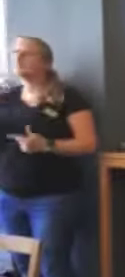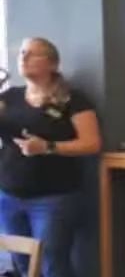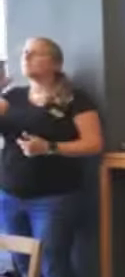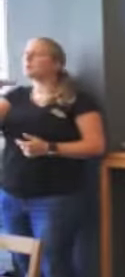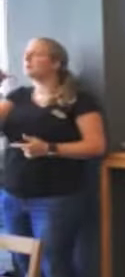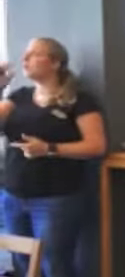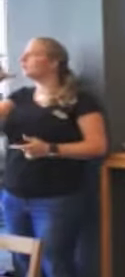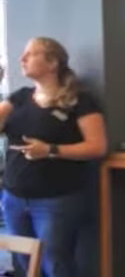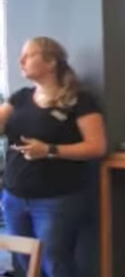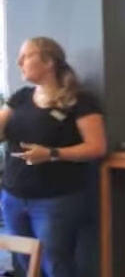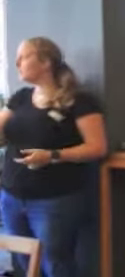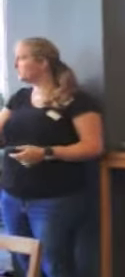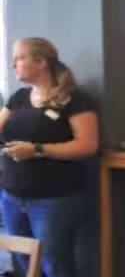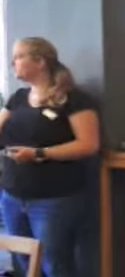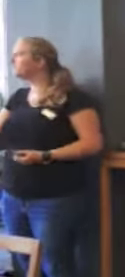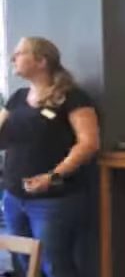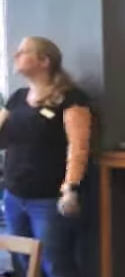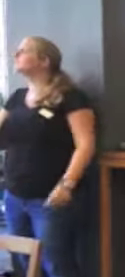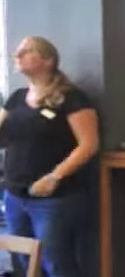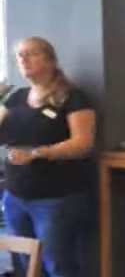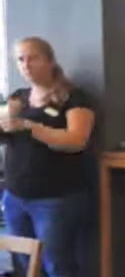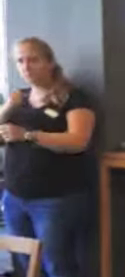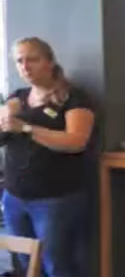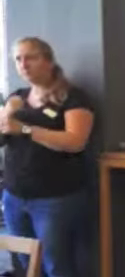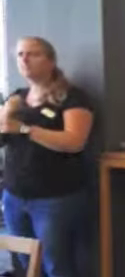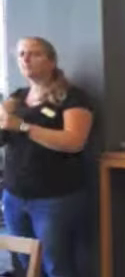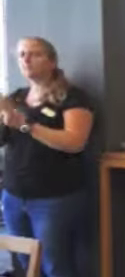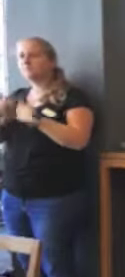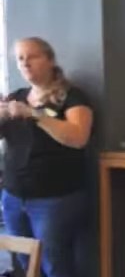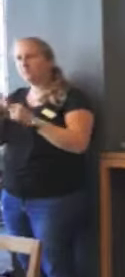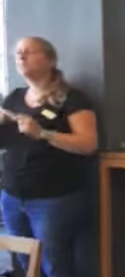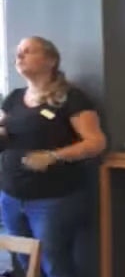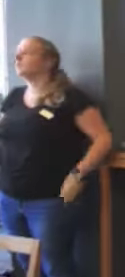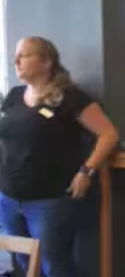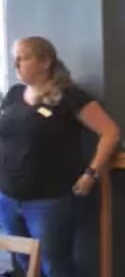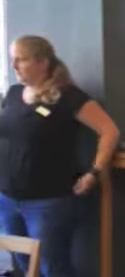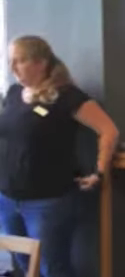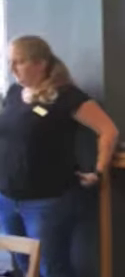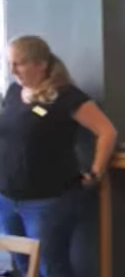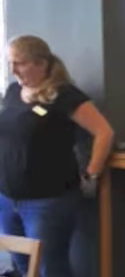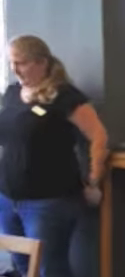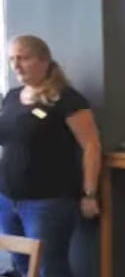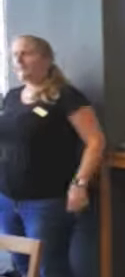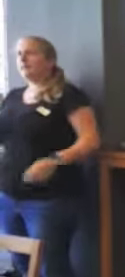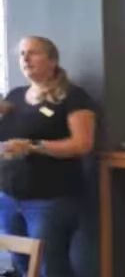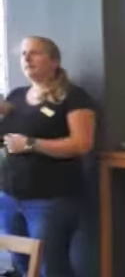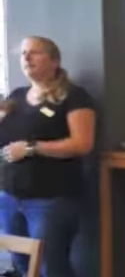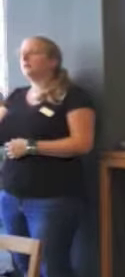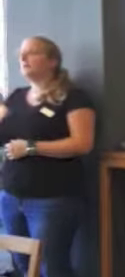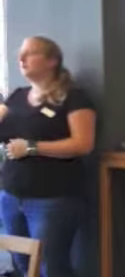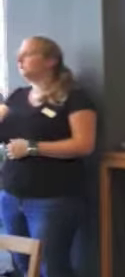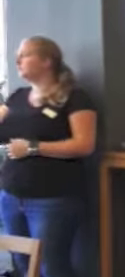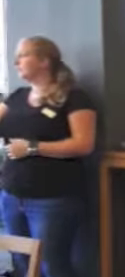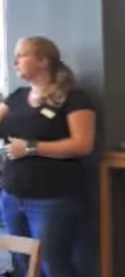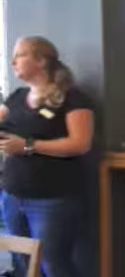Larsson som arbetar i Ljusnarsberg. I Ljusnarsberg, precis. Jag är näringslivschef i Ljusnarsbergs